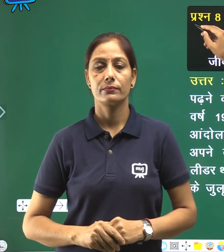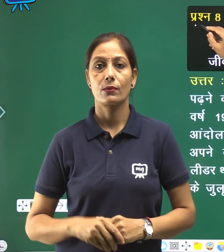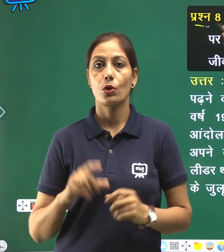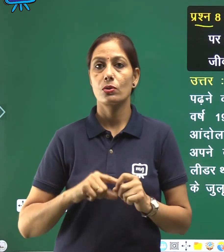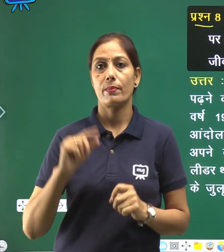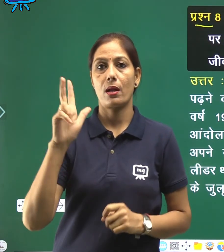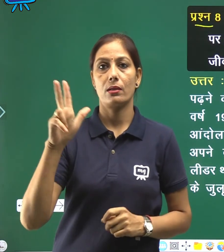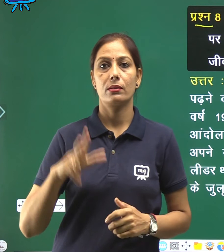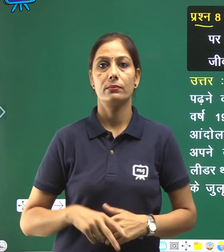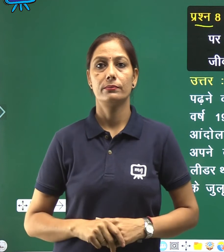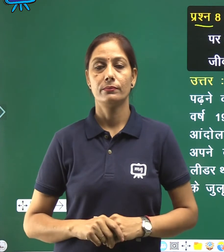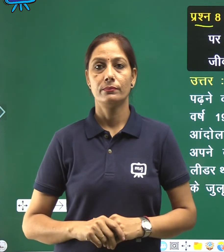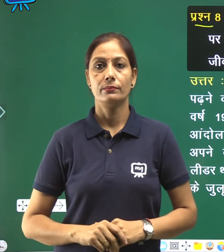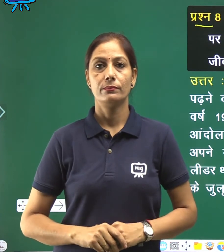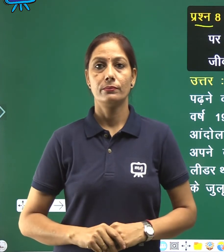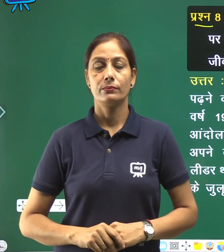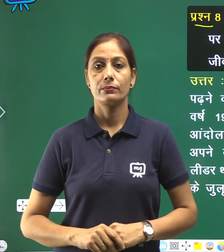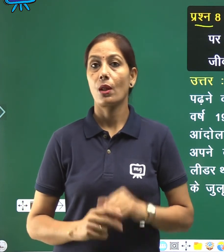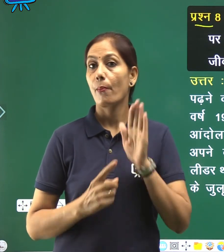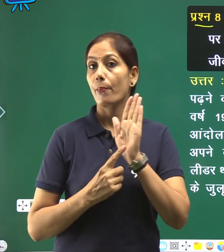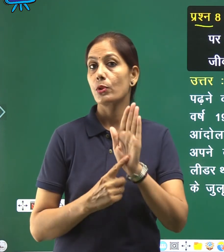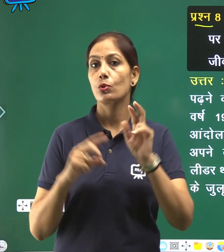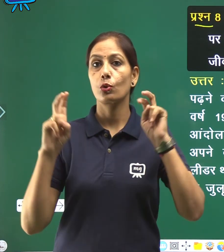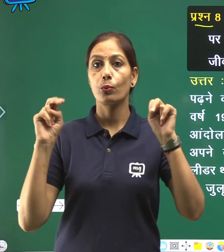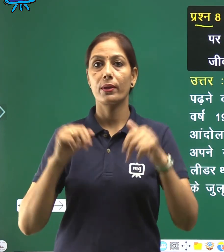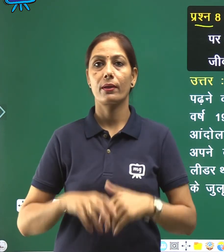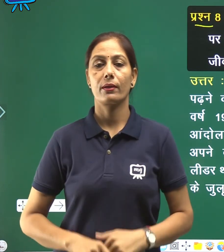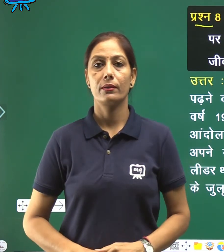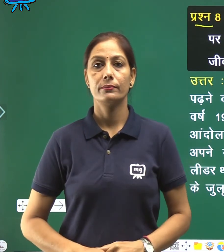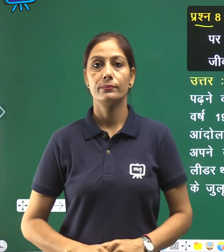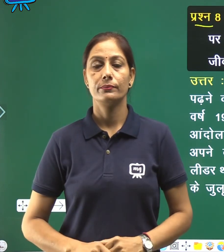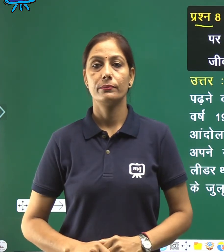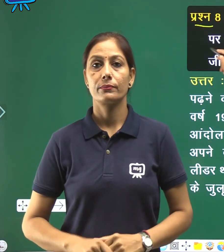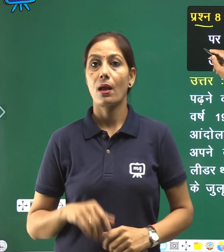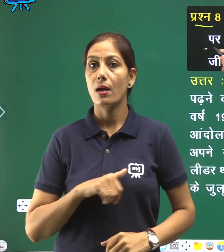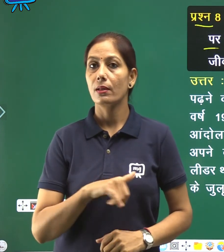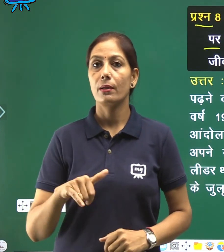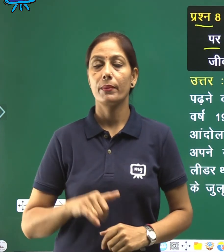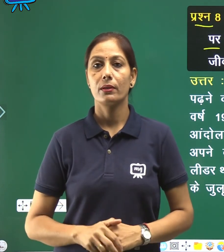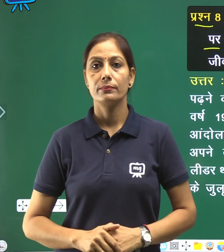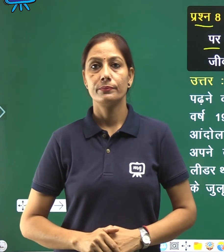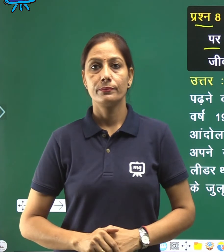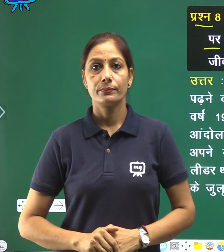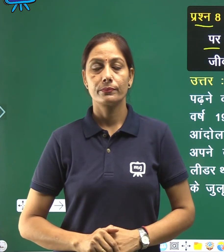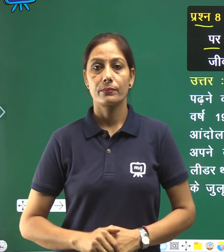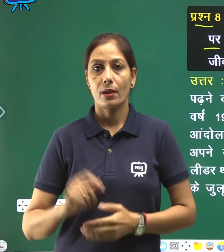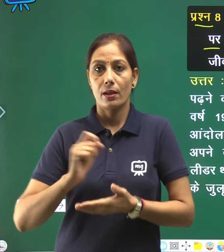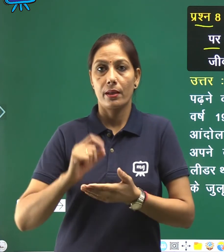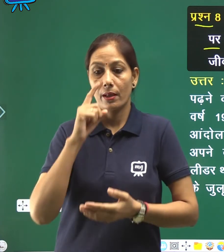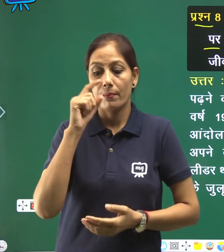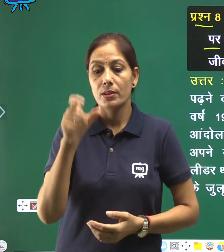प्रश्न 8, प्रस्तुत पाठ के आधार पर